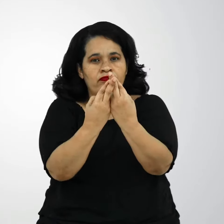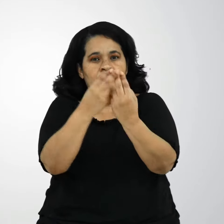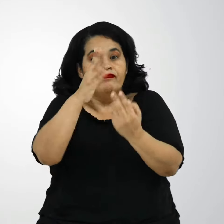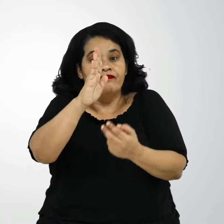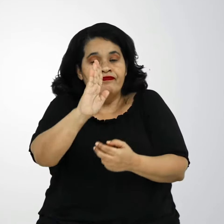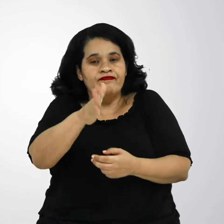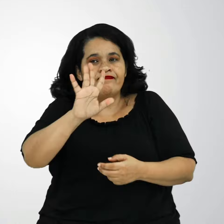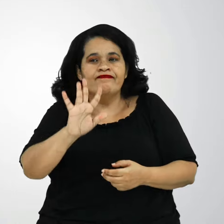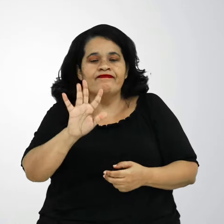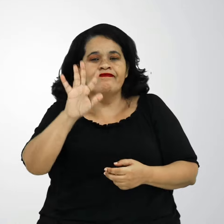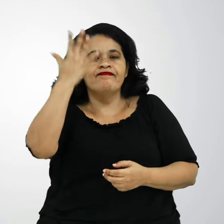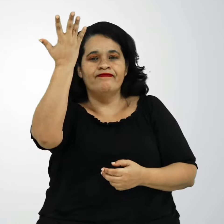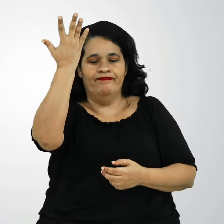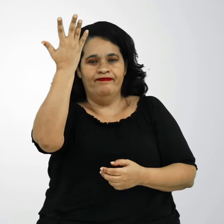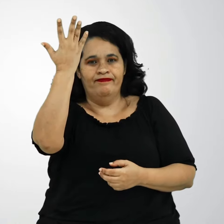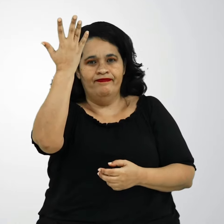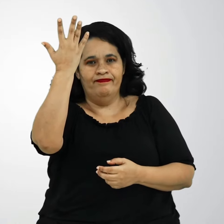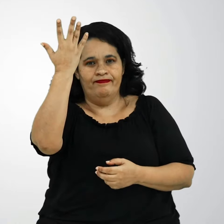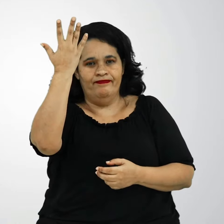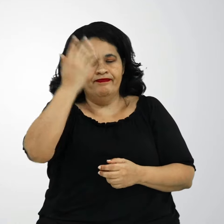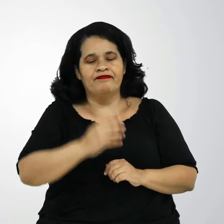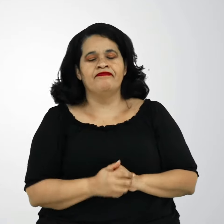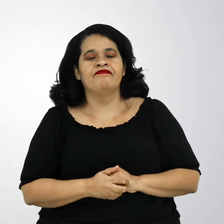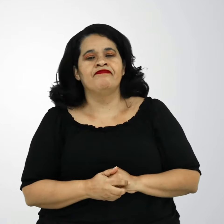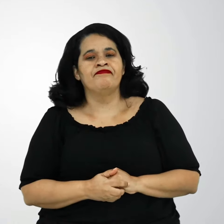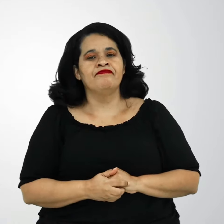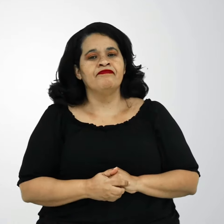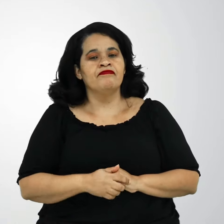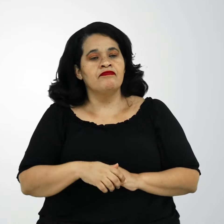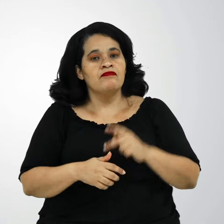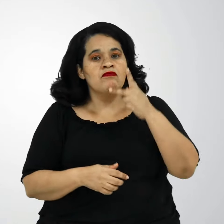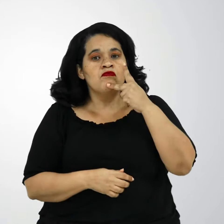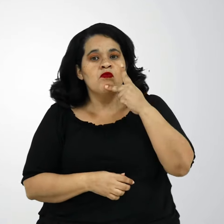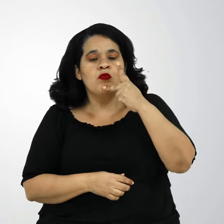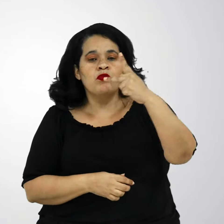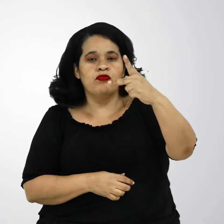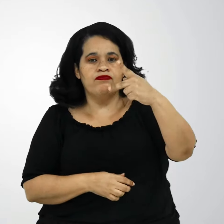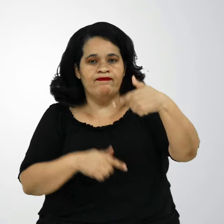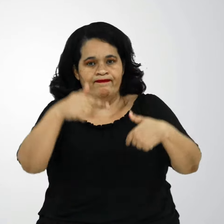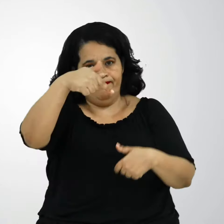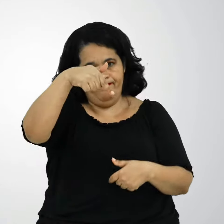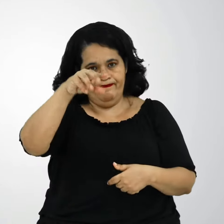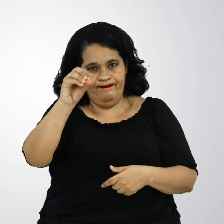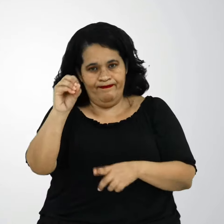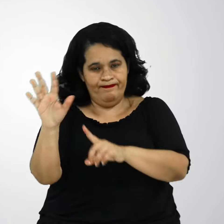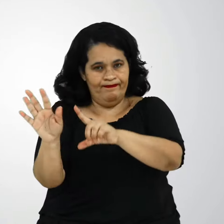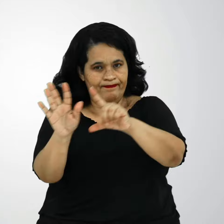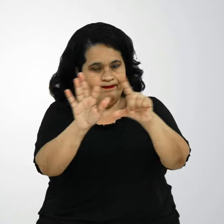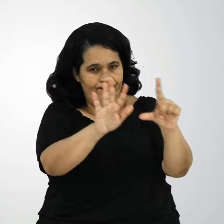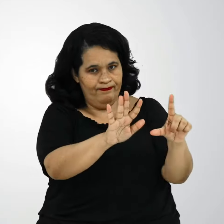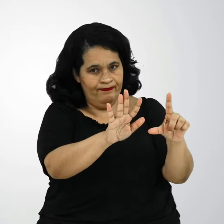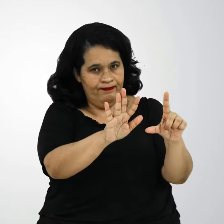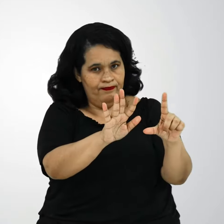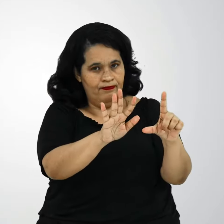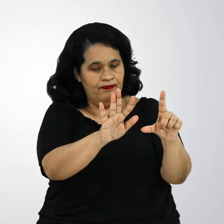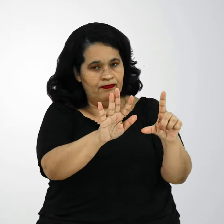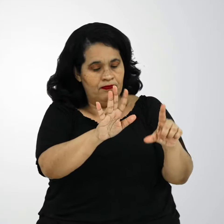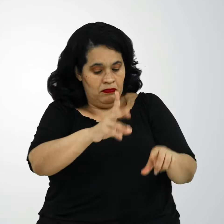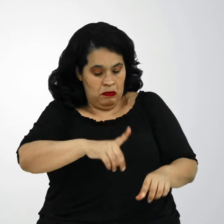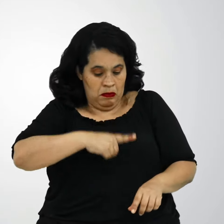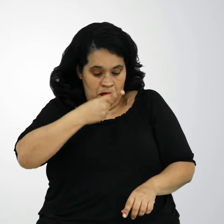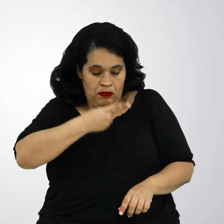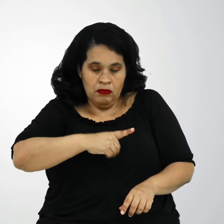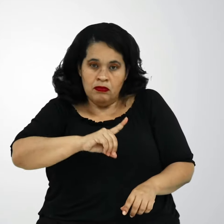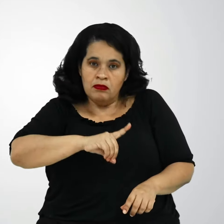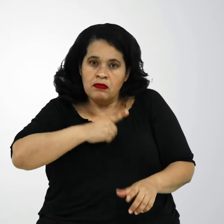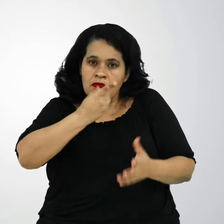plena, será na segunda vinda. Essa profecia das 70 semanas faz Daniel pensar nesse